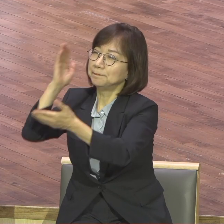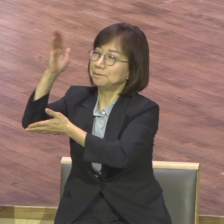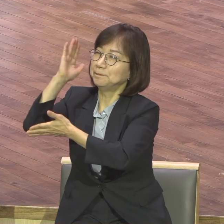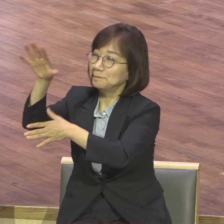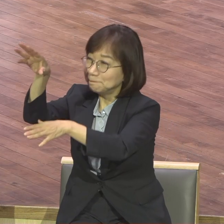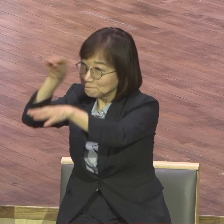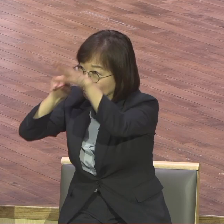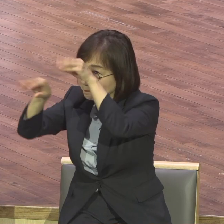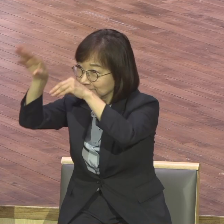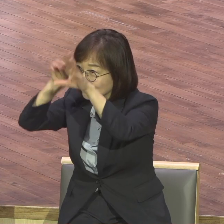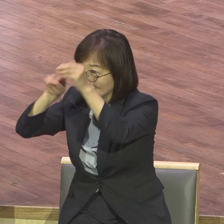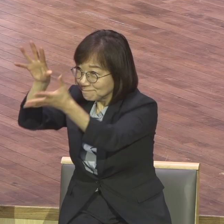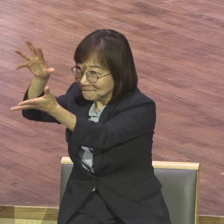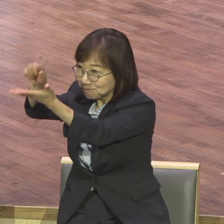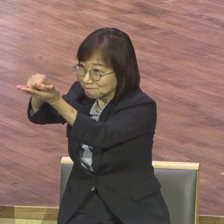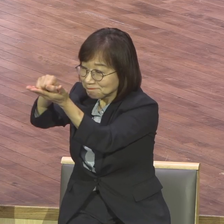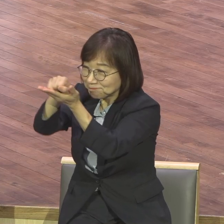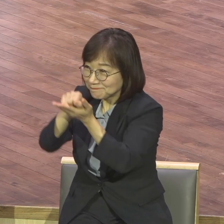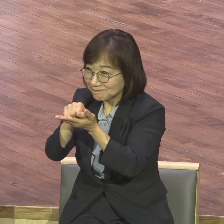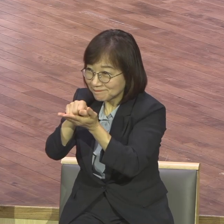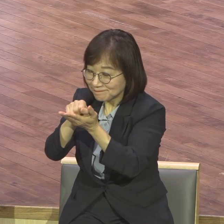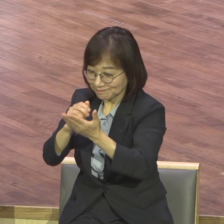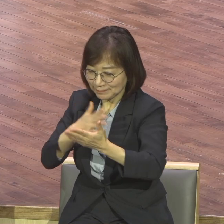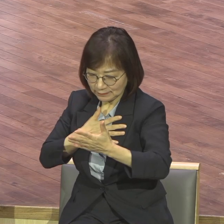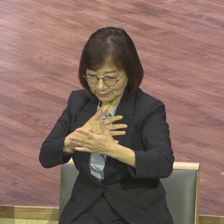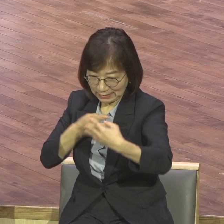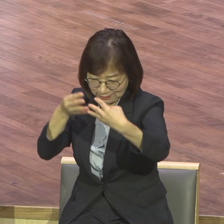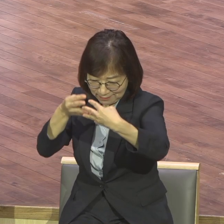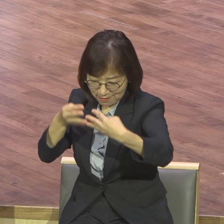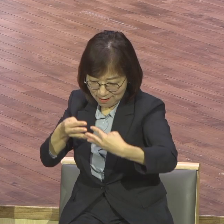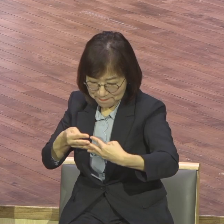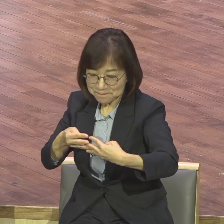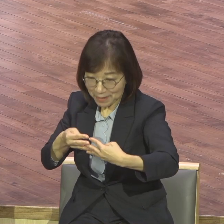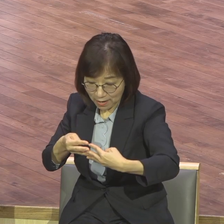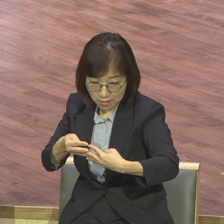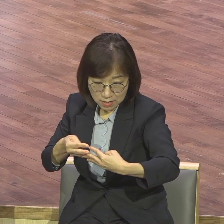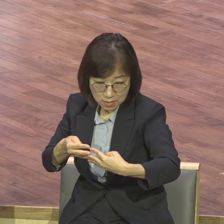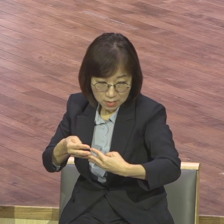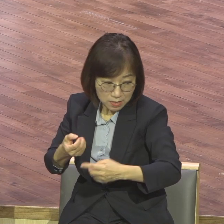어느 정도냐? 하늘 땅 차이입니다.